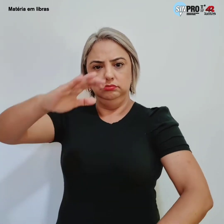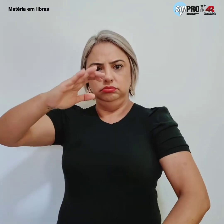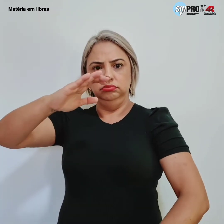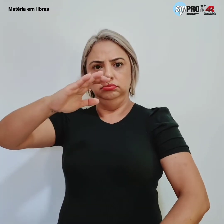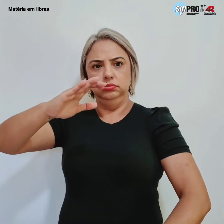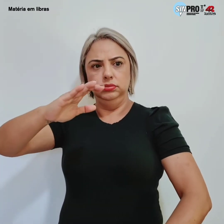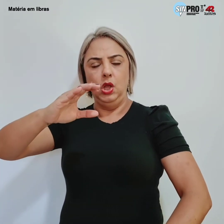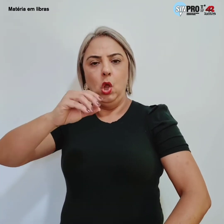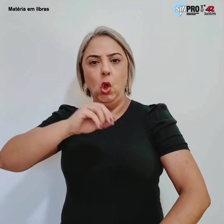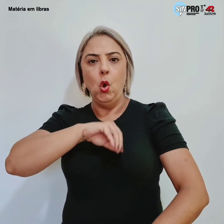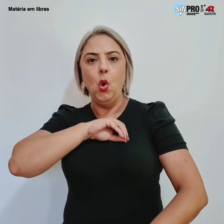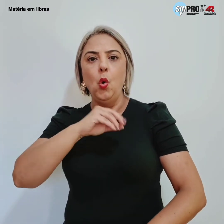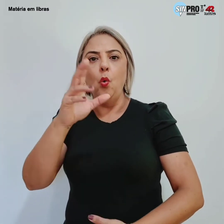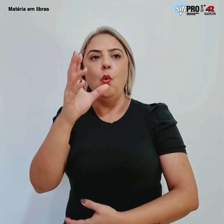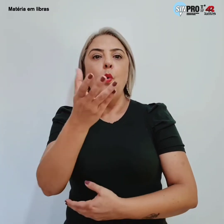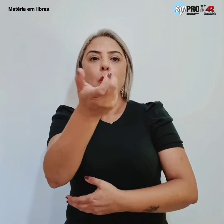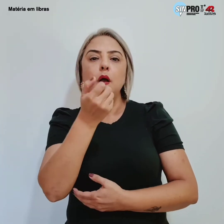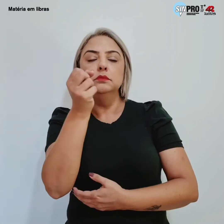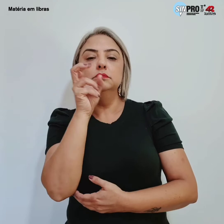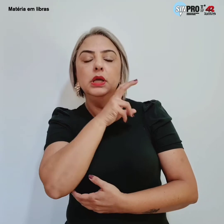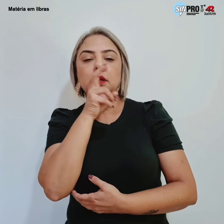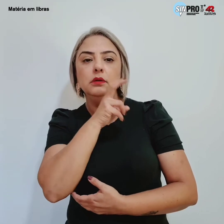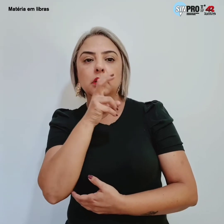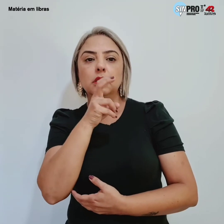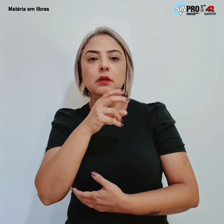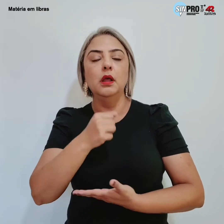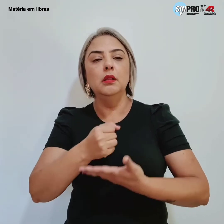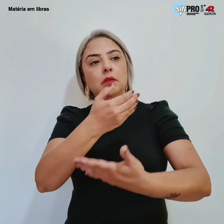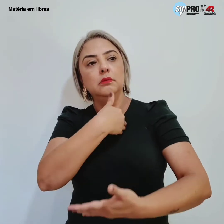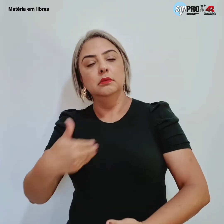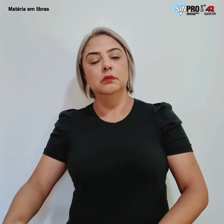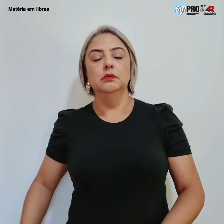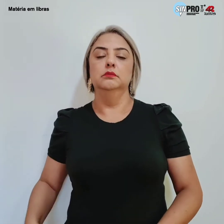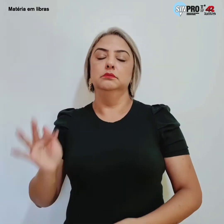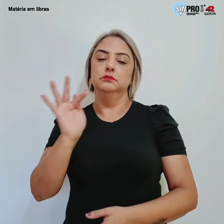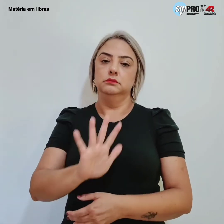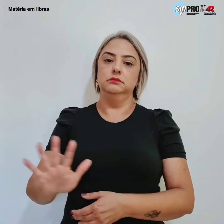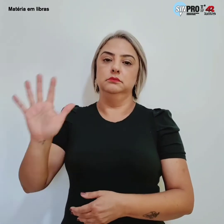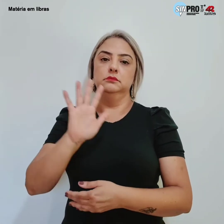quase todo o valor do atual auxílio emergencial concedido pelo governo federal.